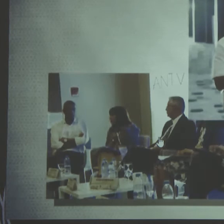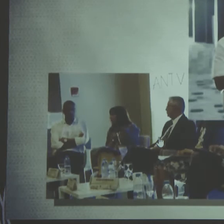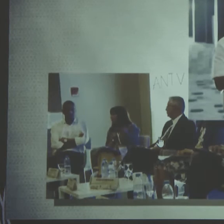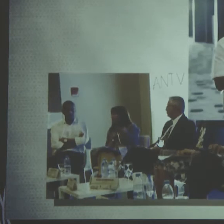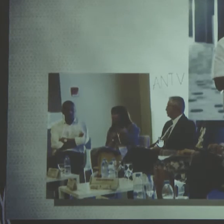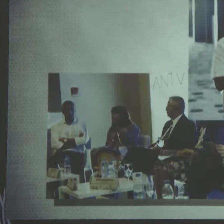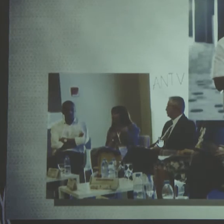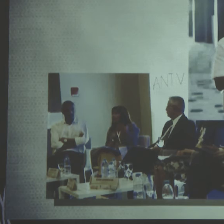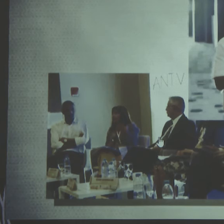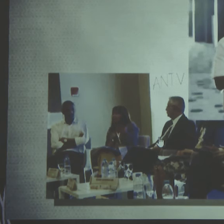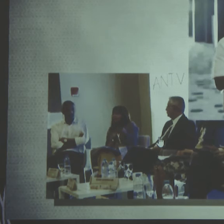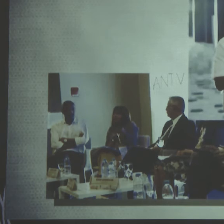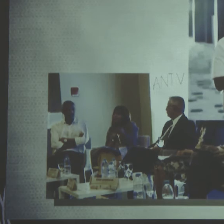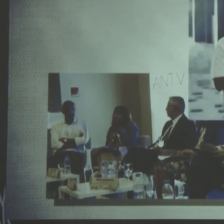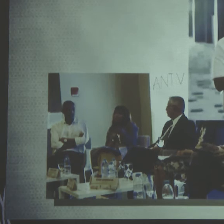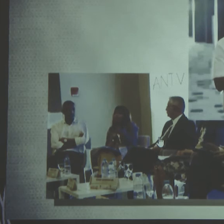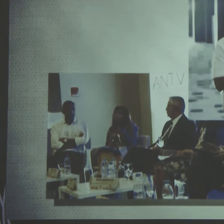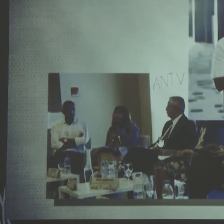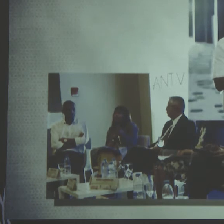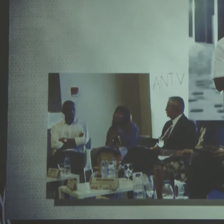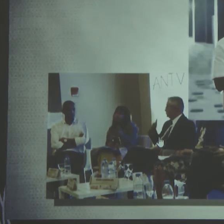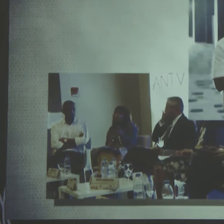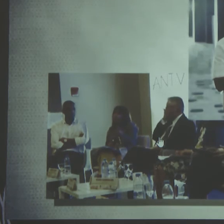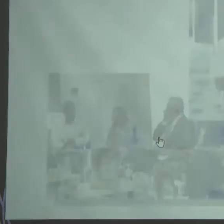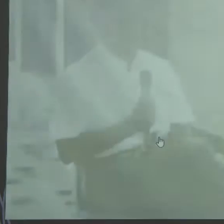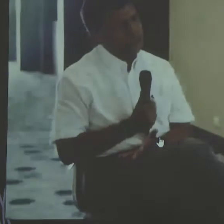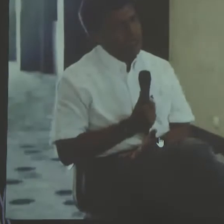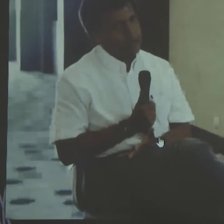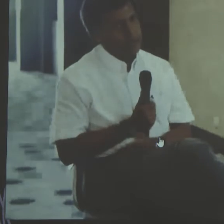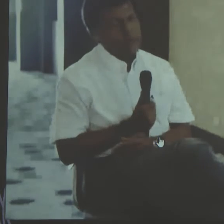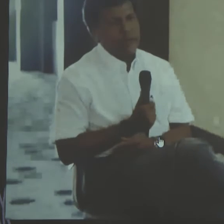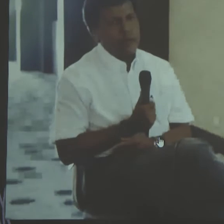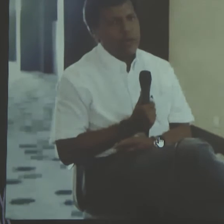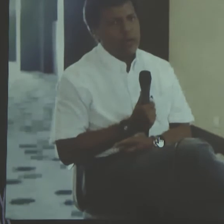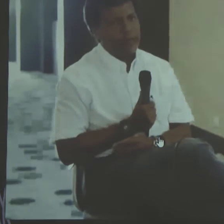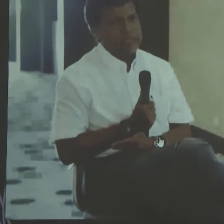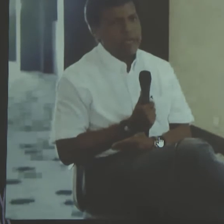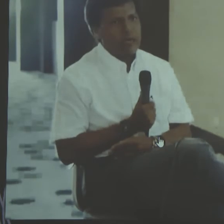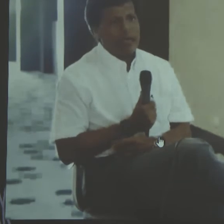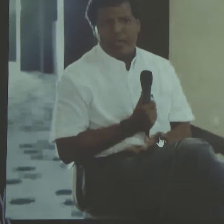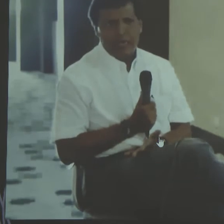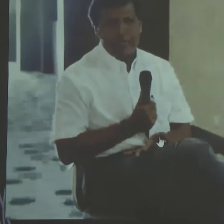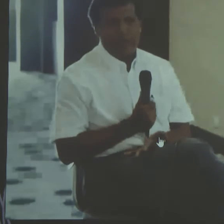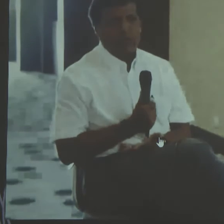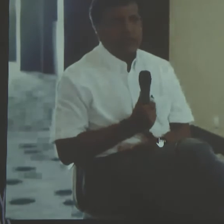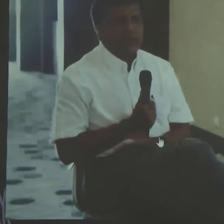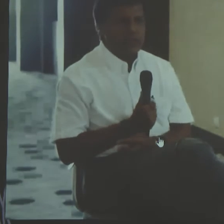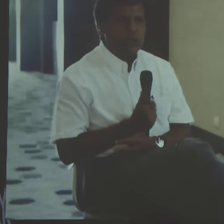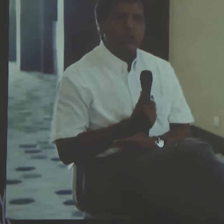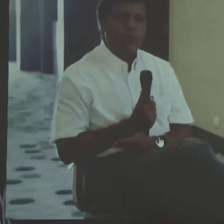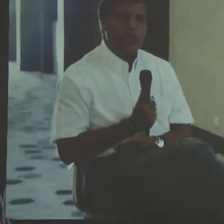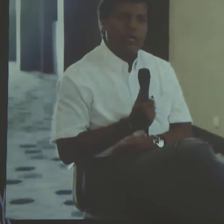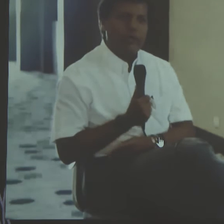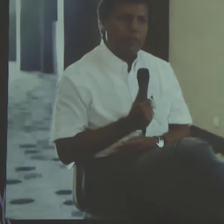Tratándose en esencia de un espectro público, deber analizar y evaluar lo que pasa en general con la